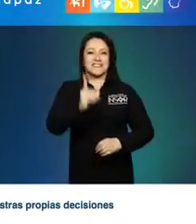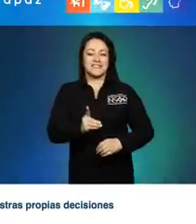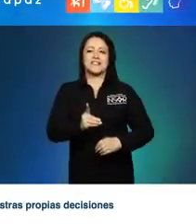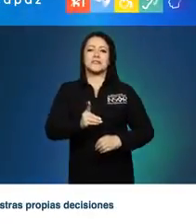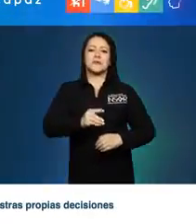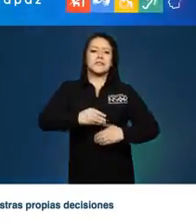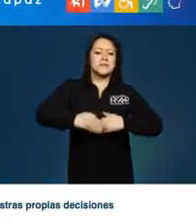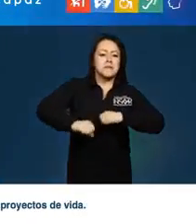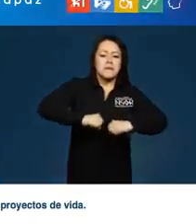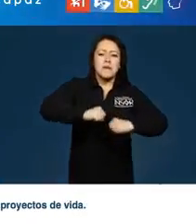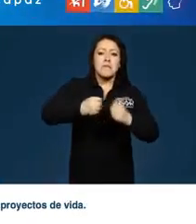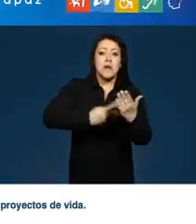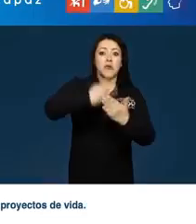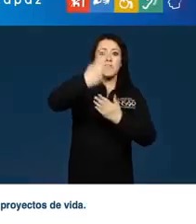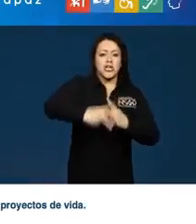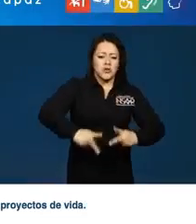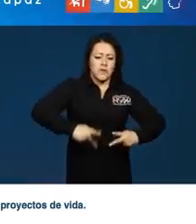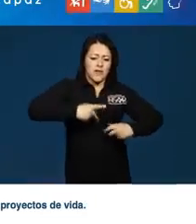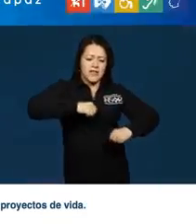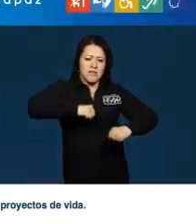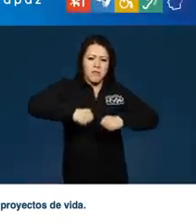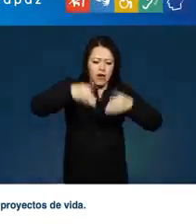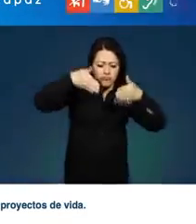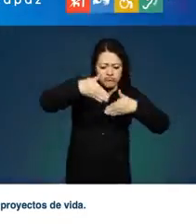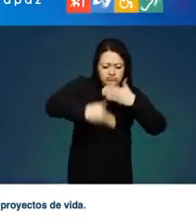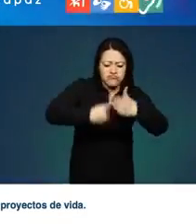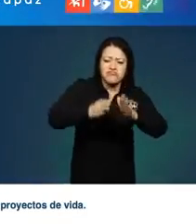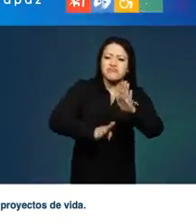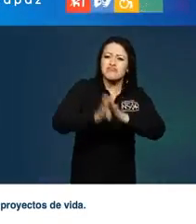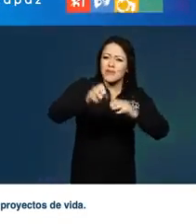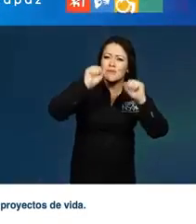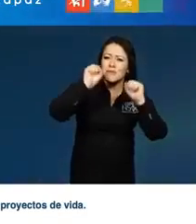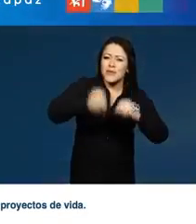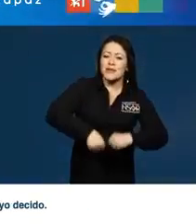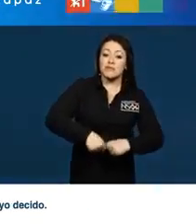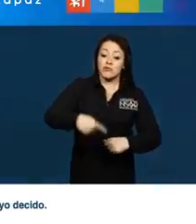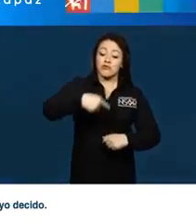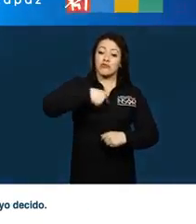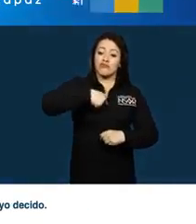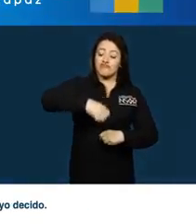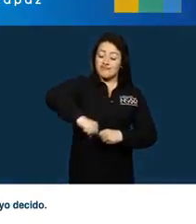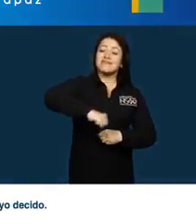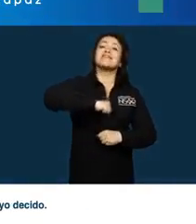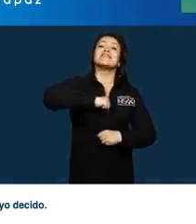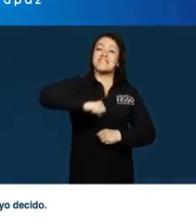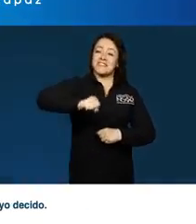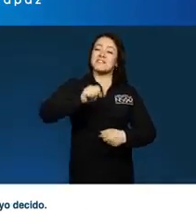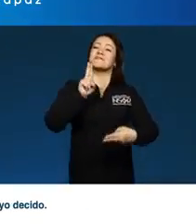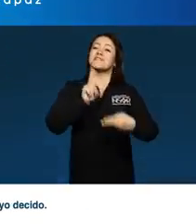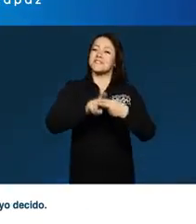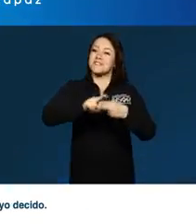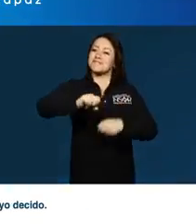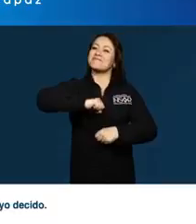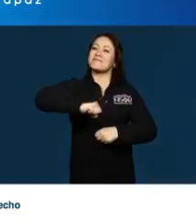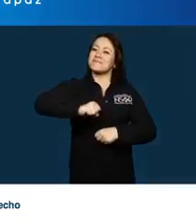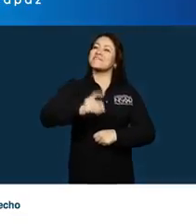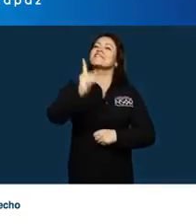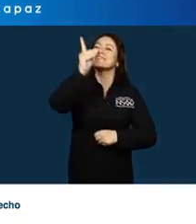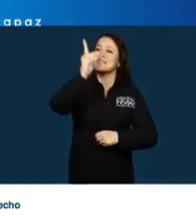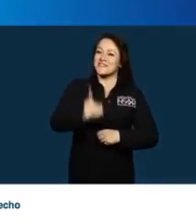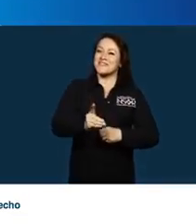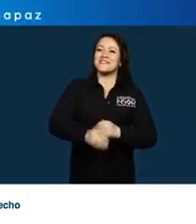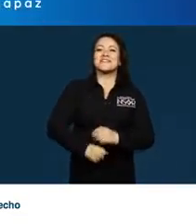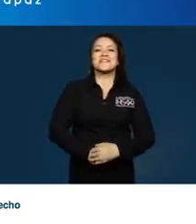nuestras propias decisiones de acuerdo con nuestro proyecto de vida. Soy autónoma y yo decido.